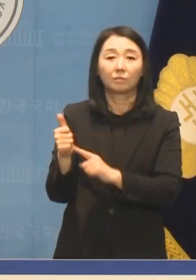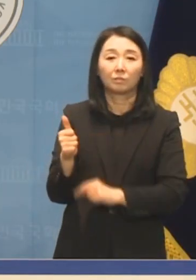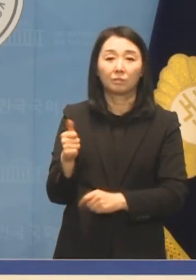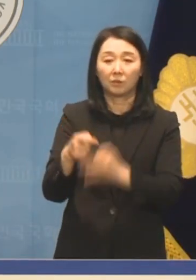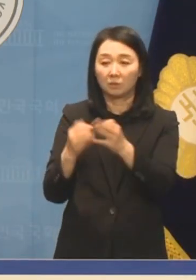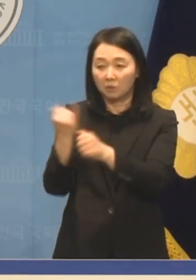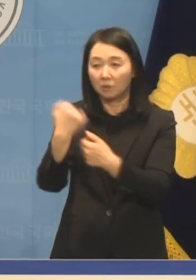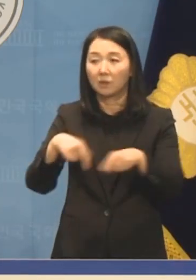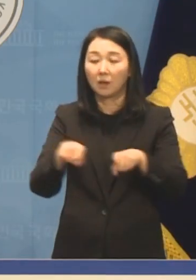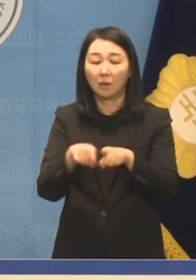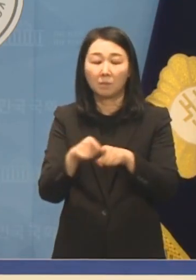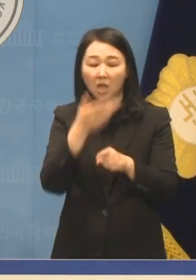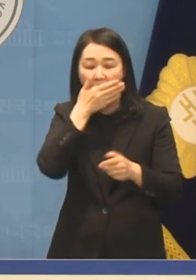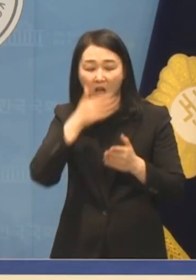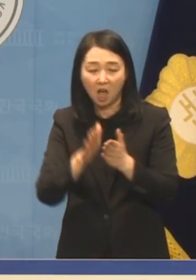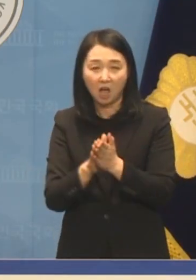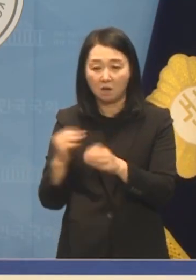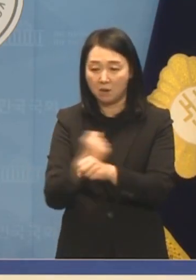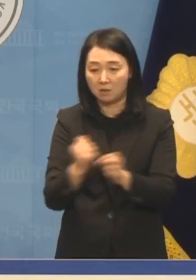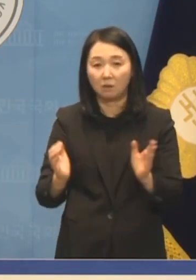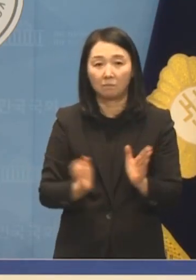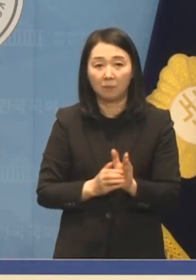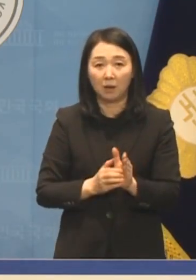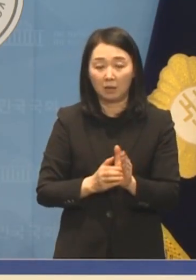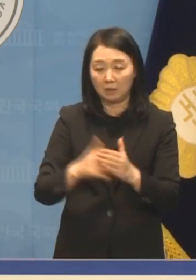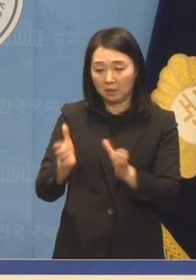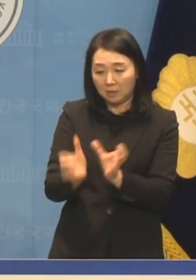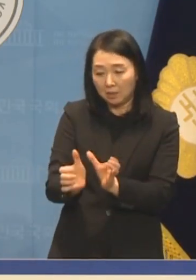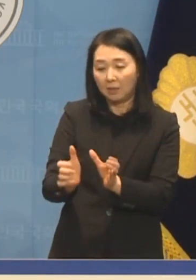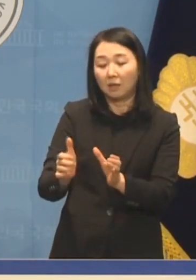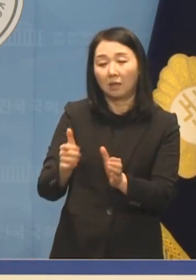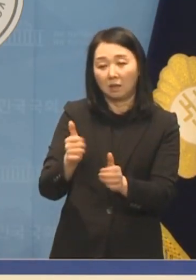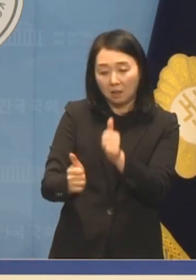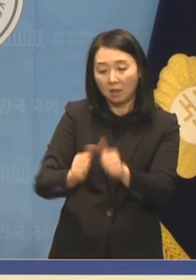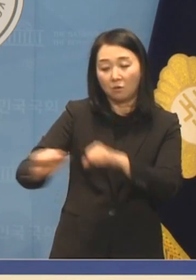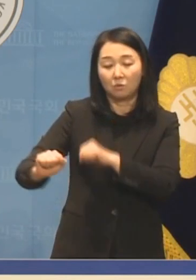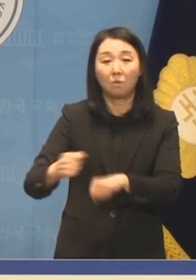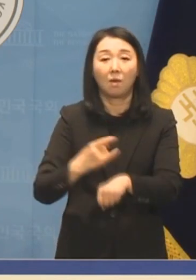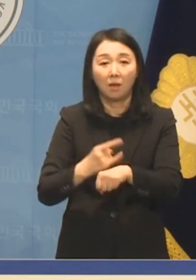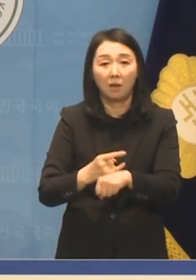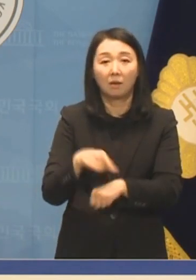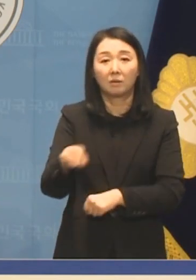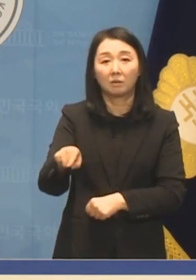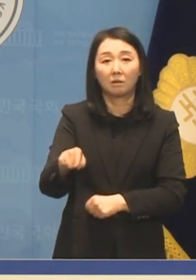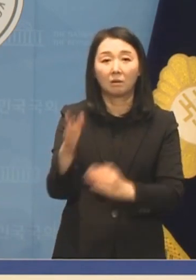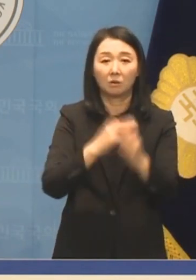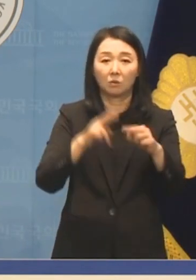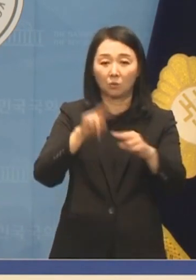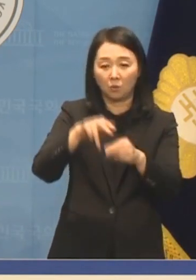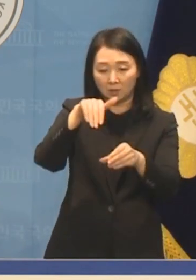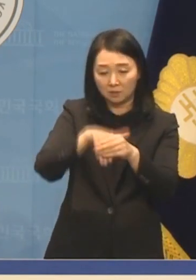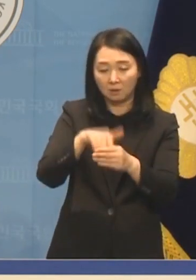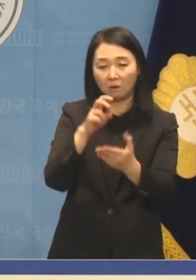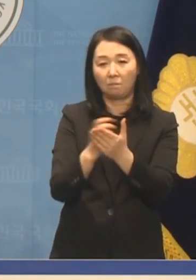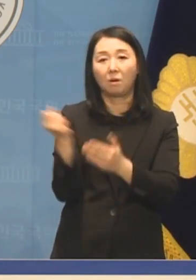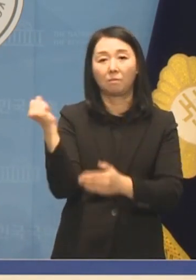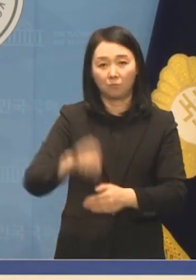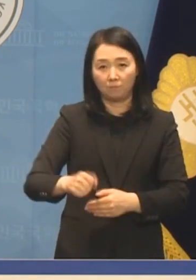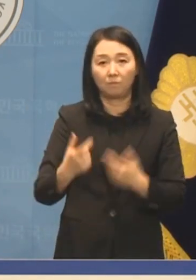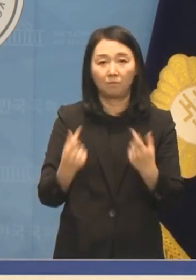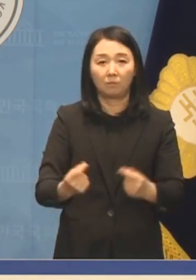김건희와 함께 공모하여 당내 경선 운동을 한 것, 명백한 공직선거법